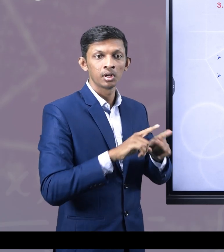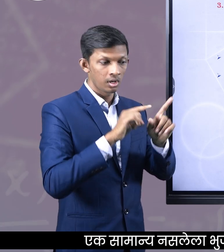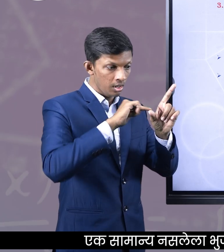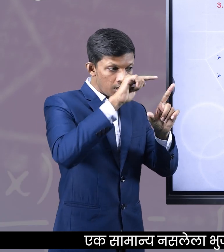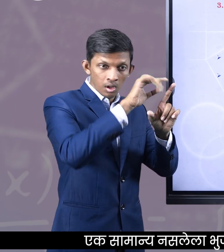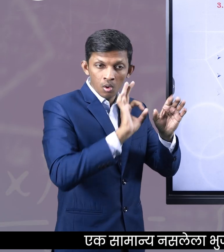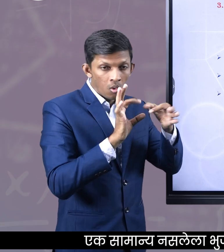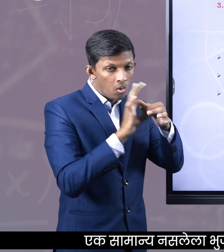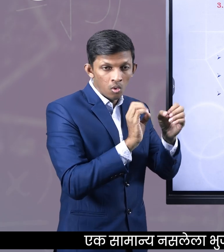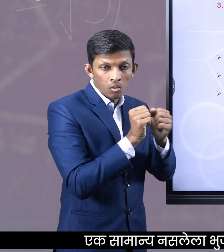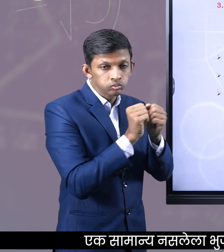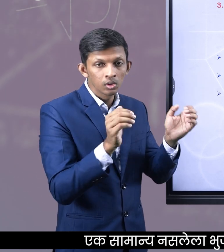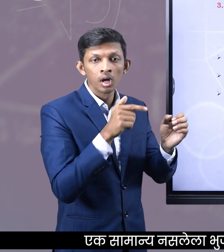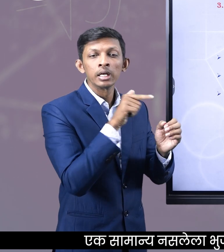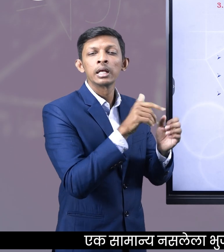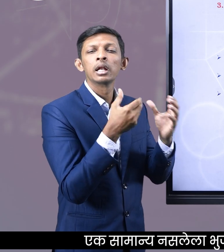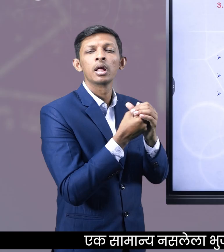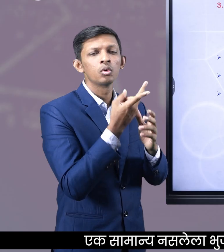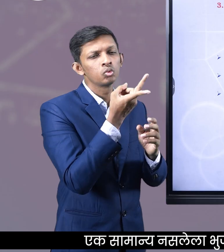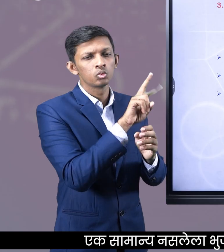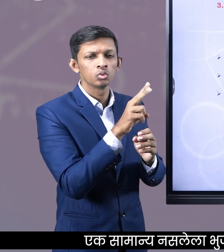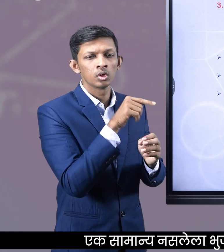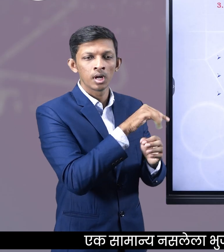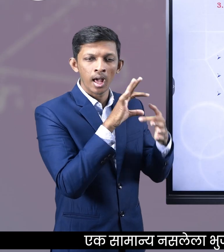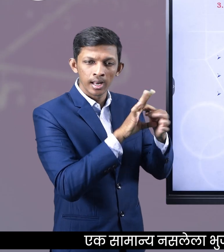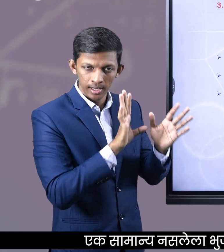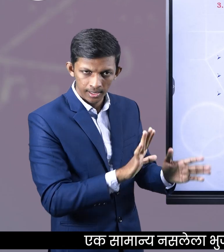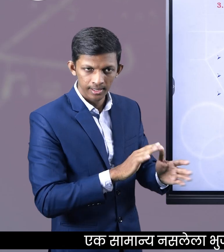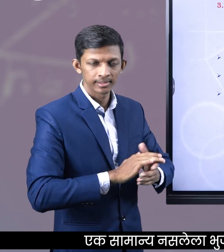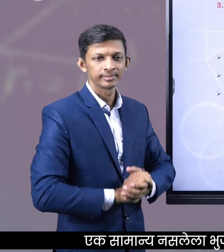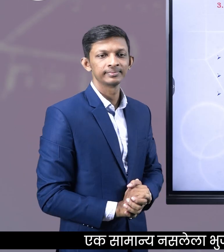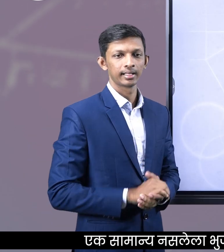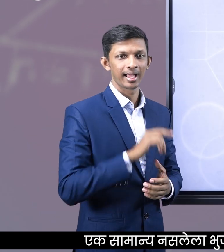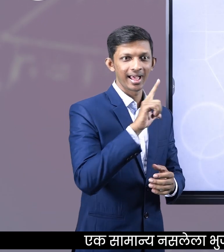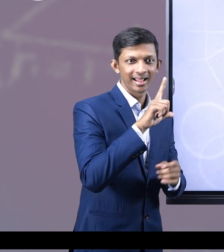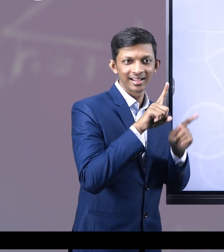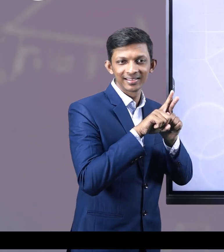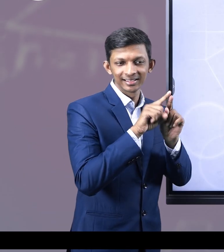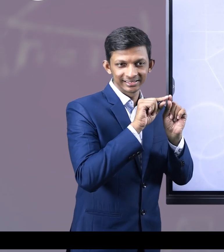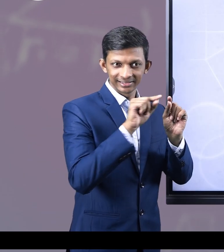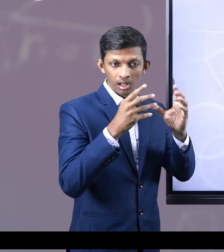एक सामान्य नसलेला भुजा सामान्य भुजांच्या दोन्ही बाजूला असू शकतो. रेषीय जोडी.